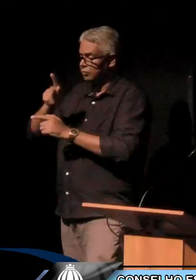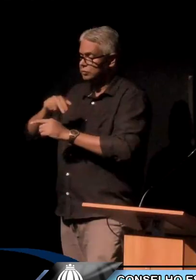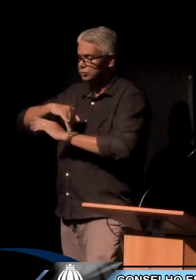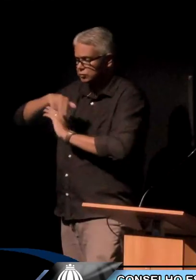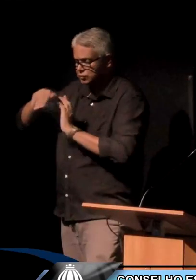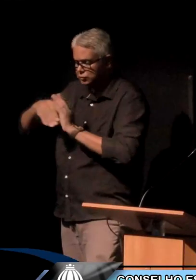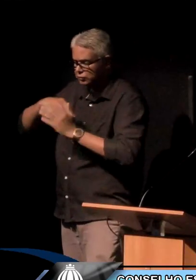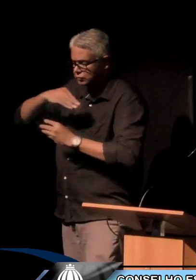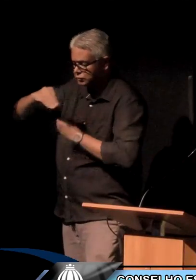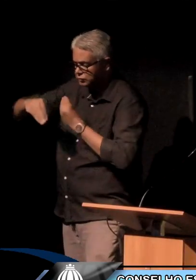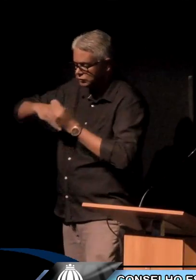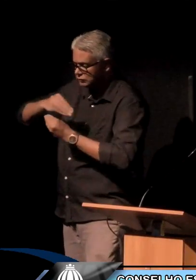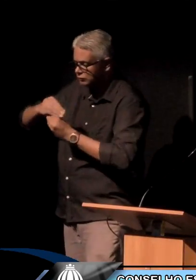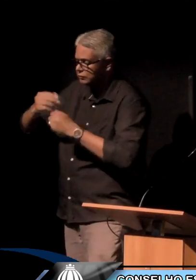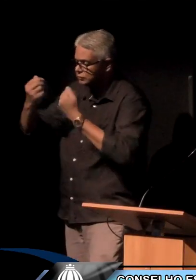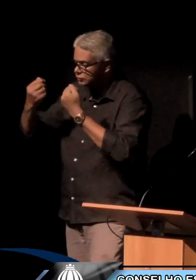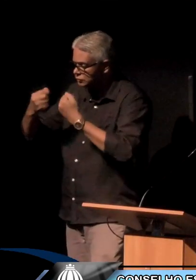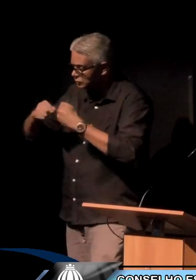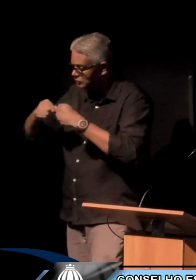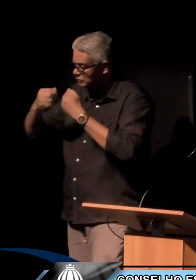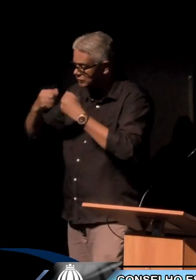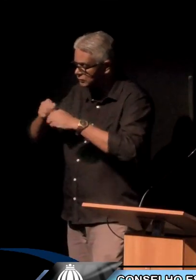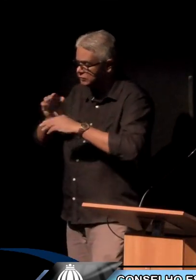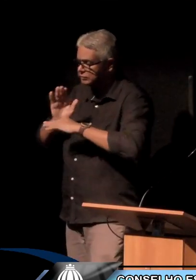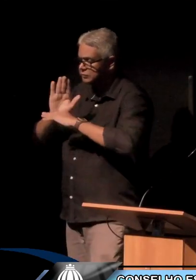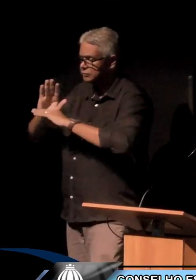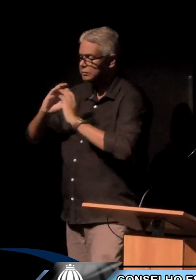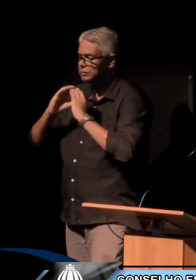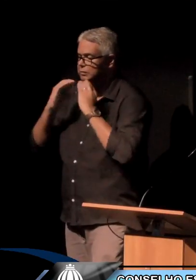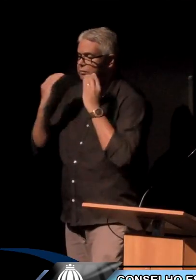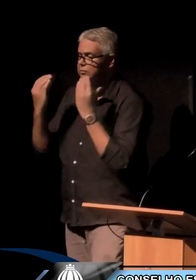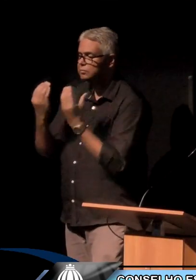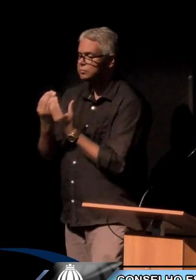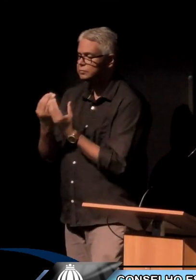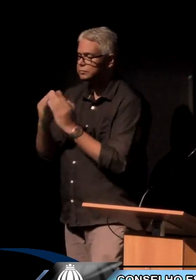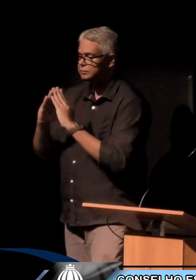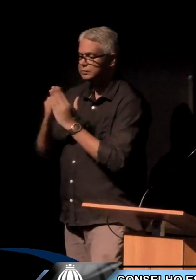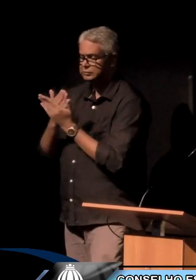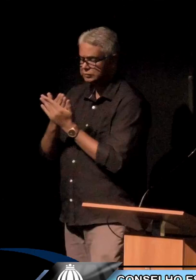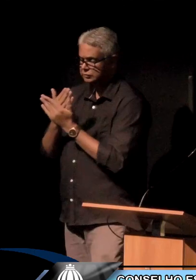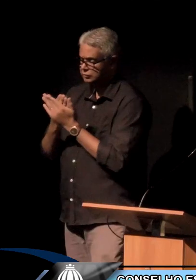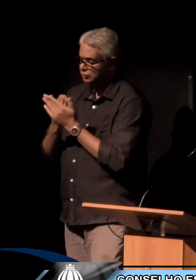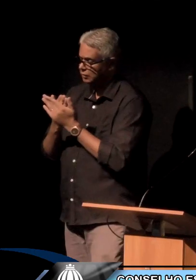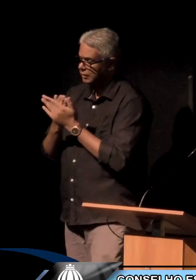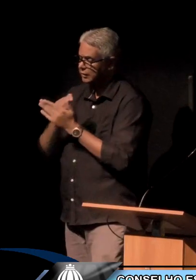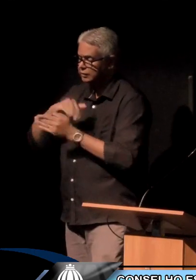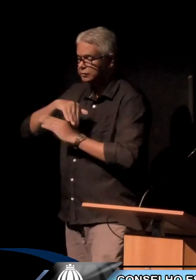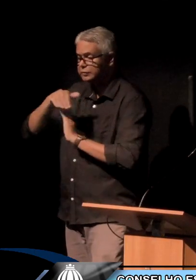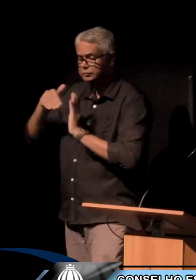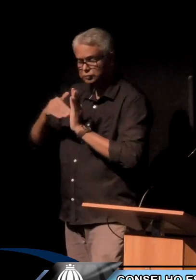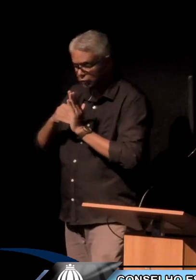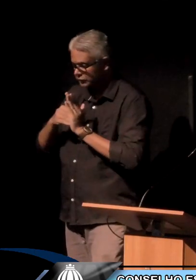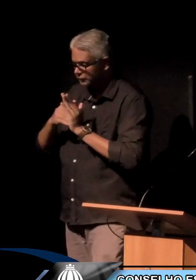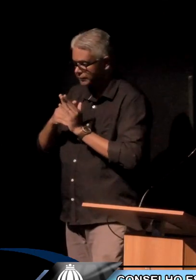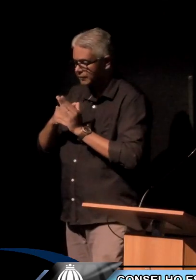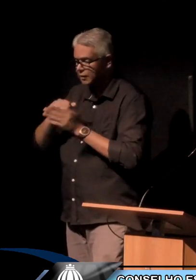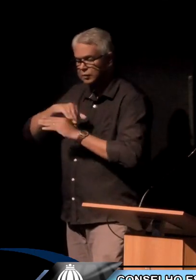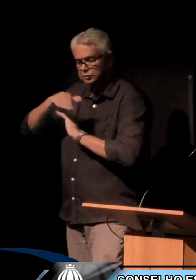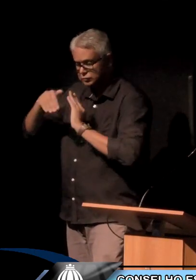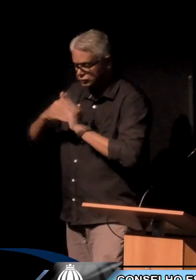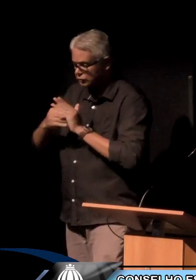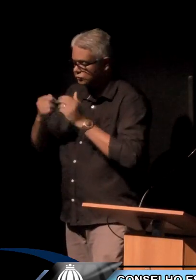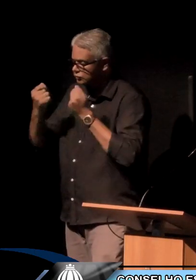são todas né esses essa comunidade escolar né a comunidade escolar não é feito de Um só né Todo mundo